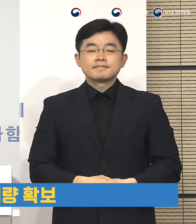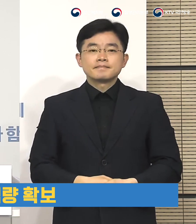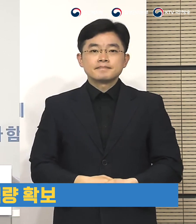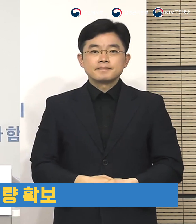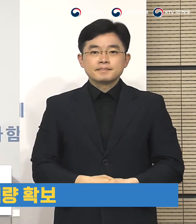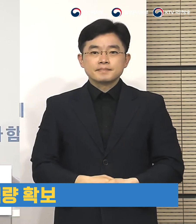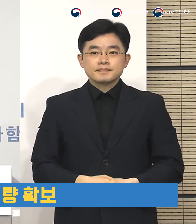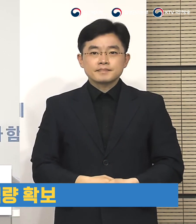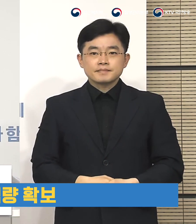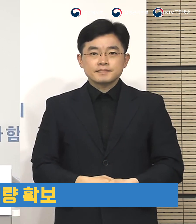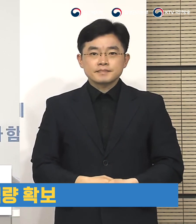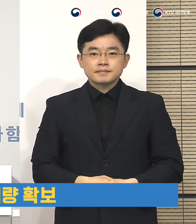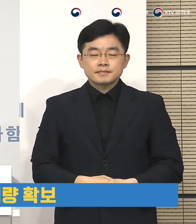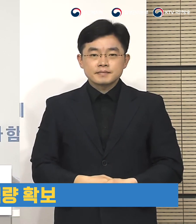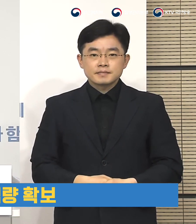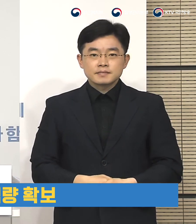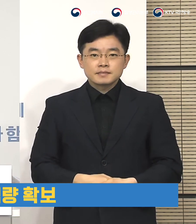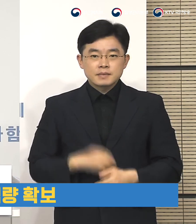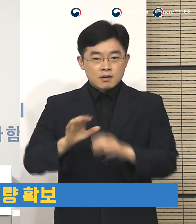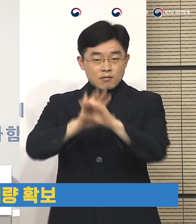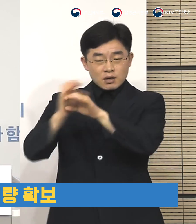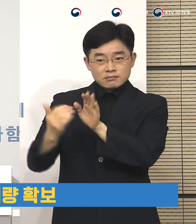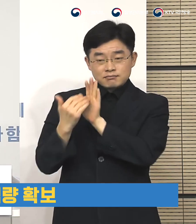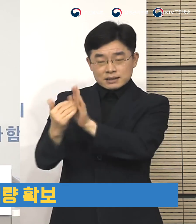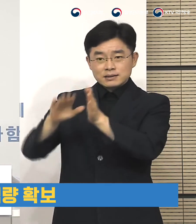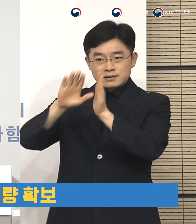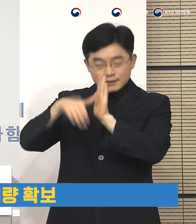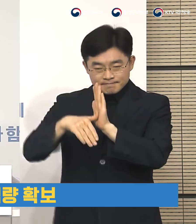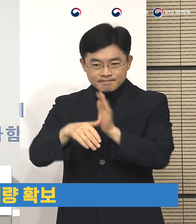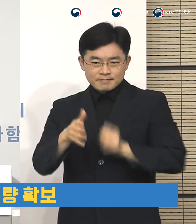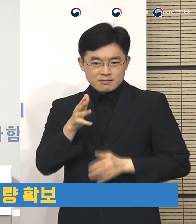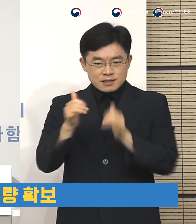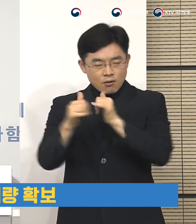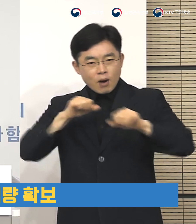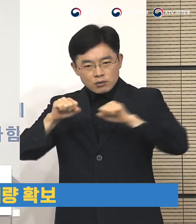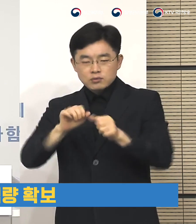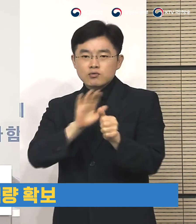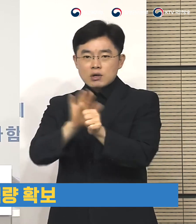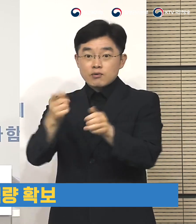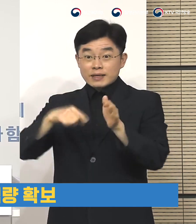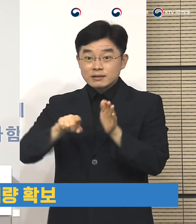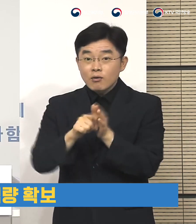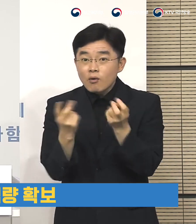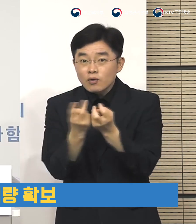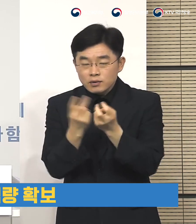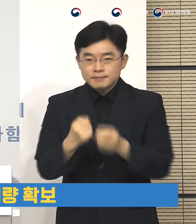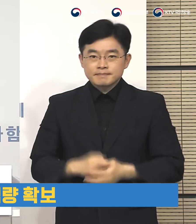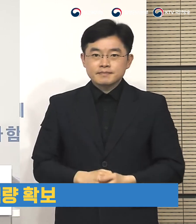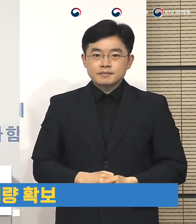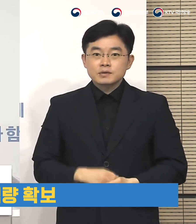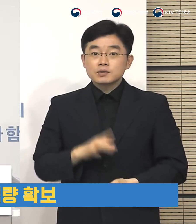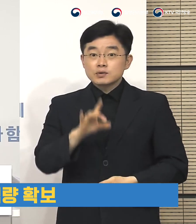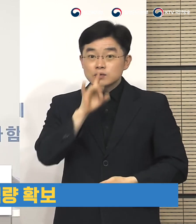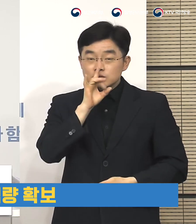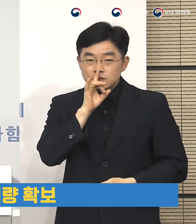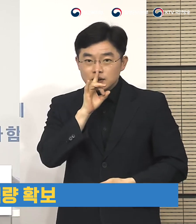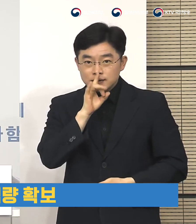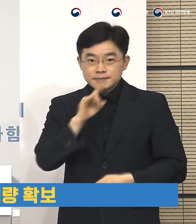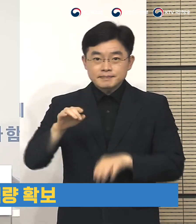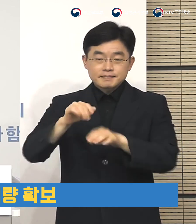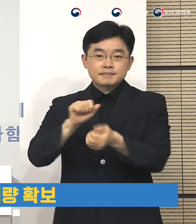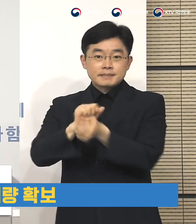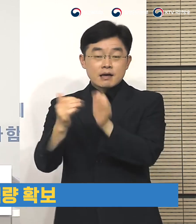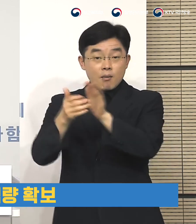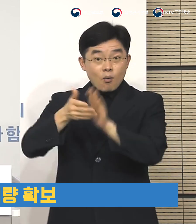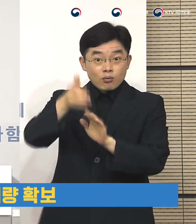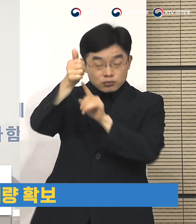한편 안정적이고 전문적인 대응을 위해 중앙사고수습본부를 전임 근무 인력으로 구성하고 본격적인